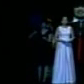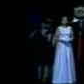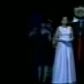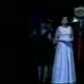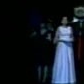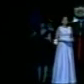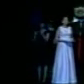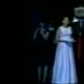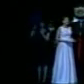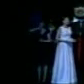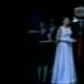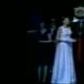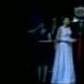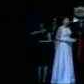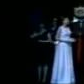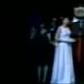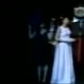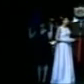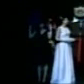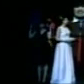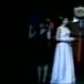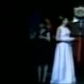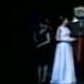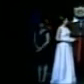Tenerife, Islas Canarias.